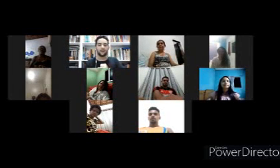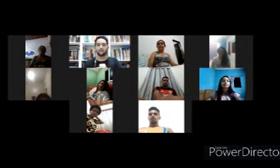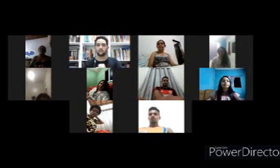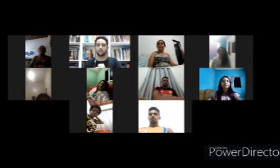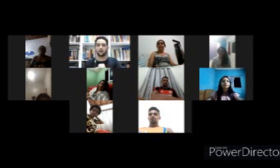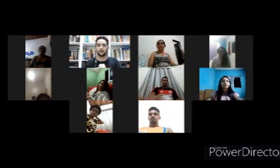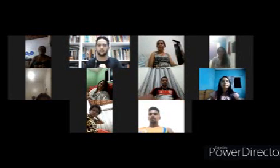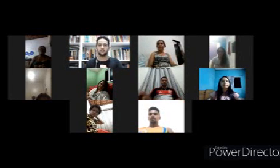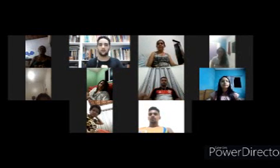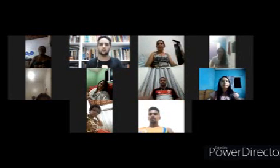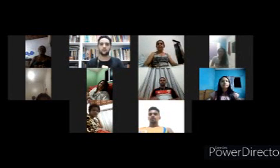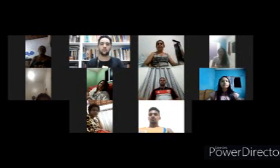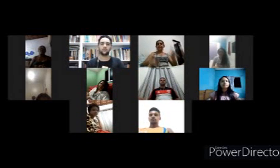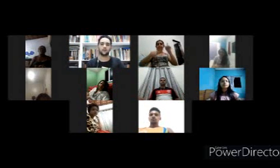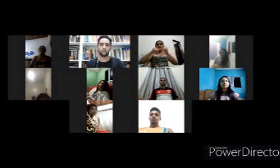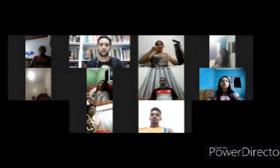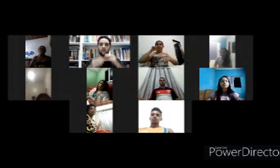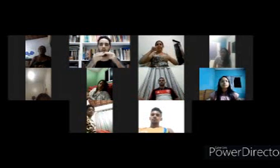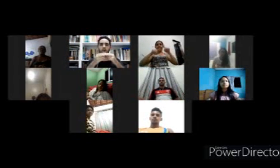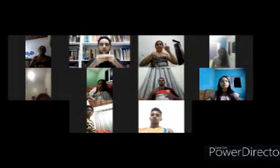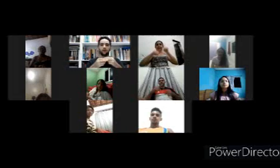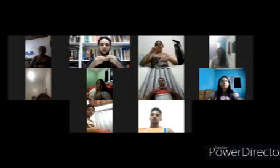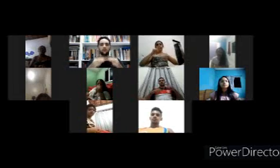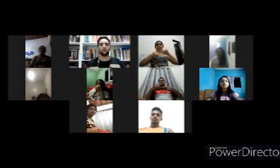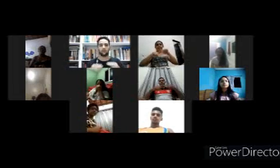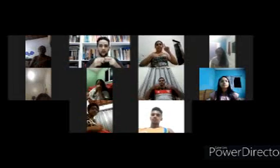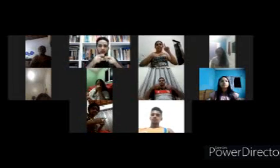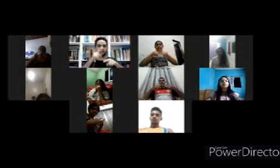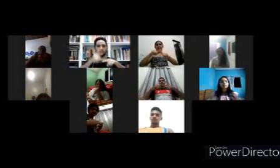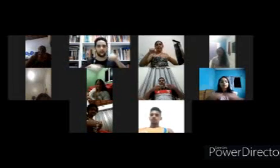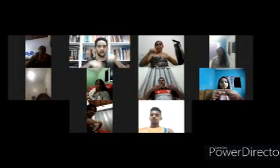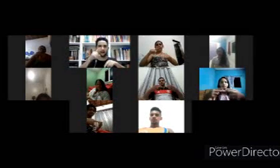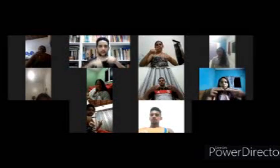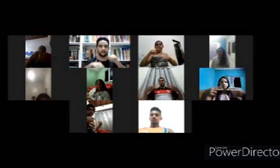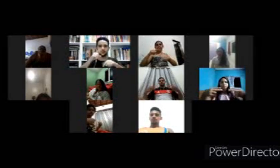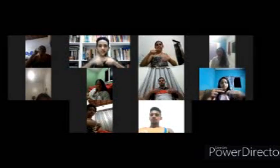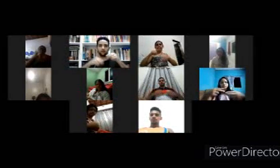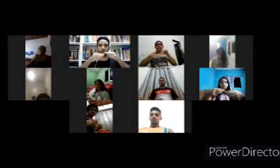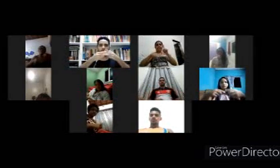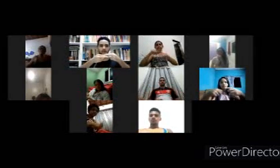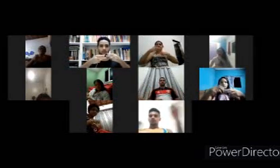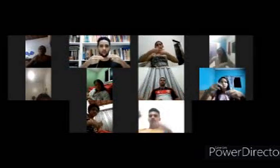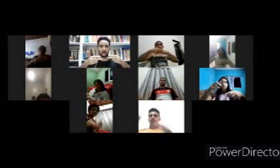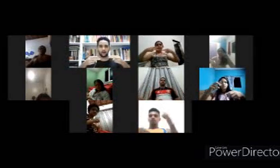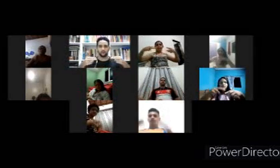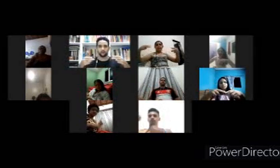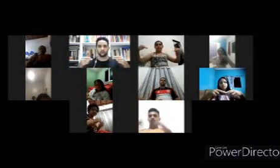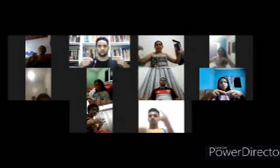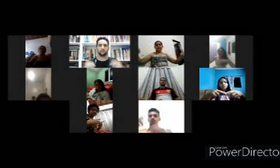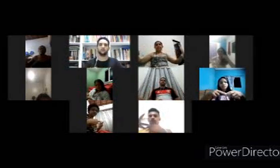Materiais escolares. Eu digo, como está no plural, eu falo materiais. Eu digo que são vários.